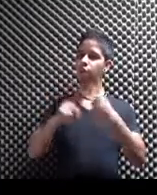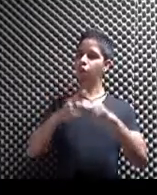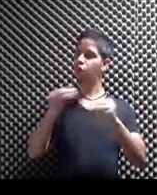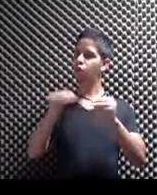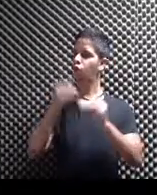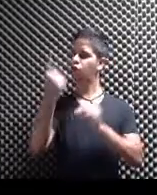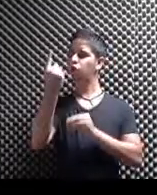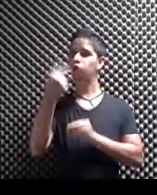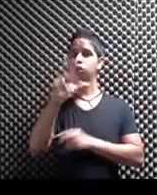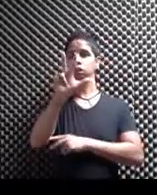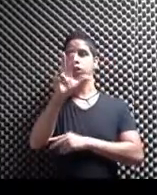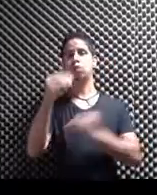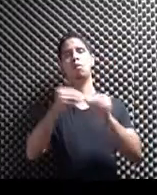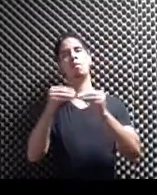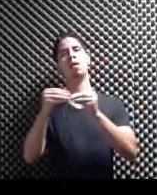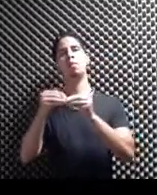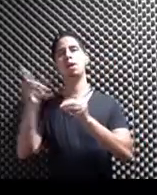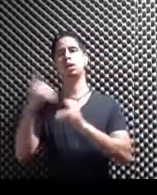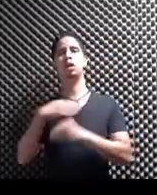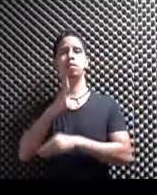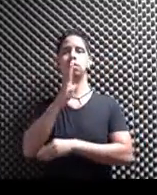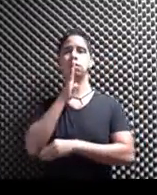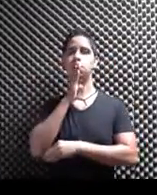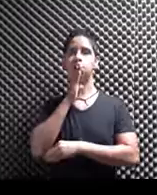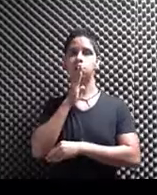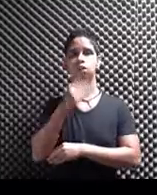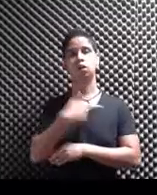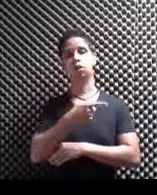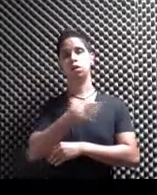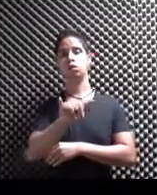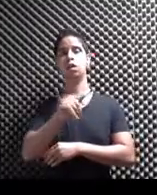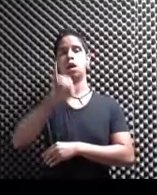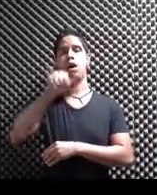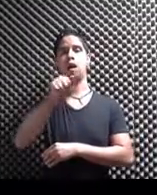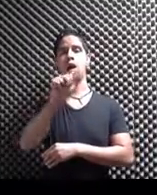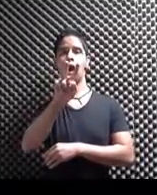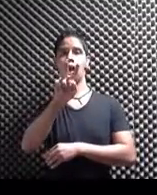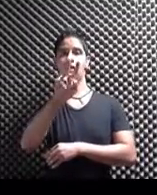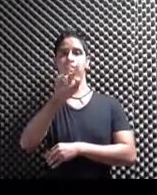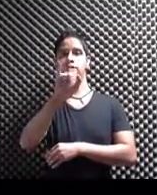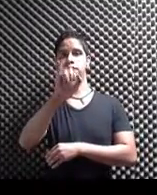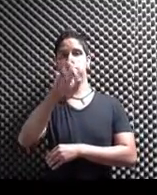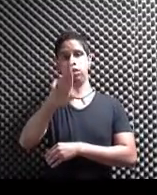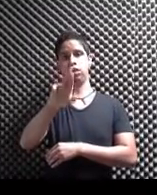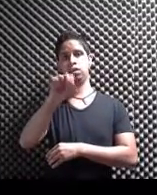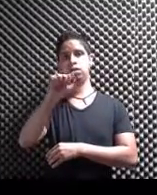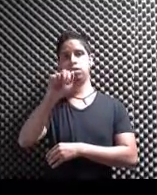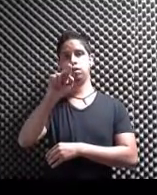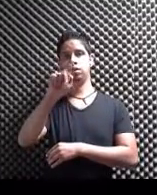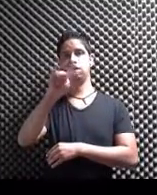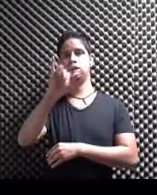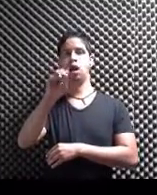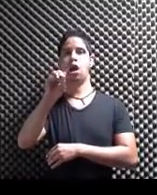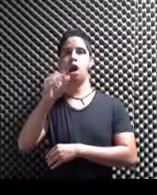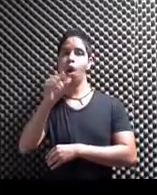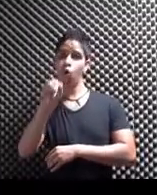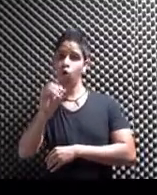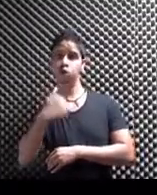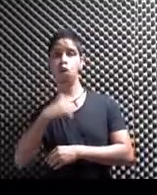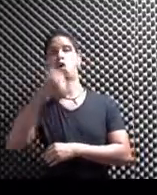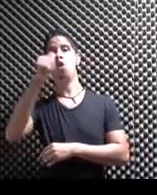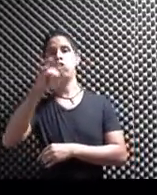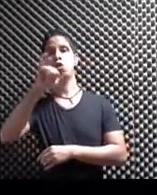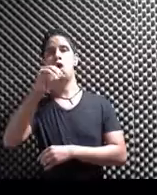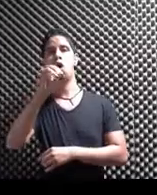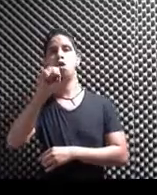sino que tenemos a dos o tres más que está José Beltrán y está también Javier Santiago dando bandazos y otro José Lo porque son dos ahora